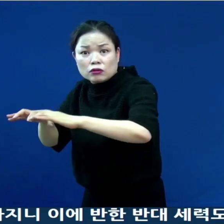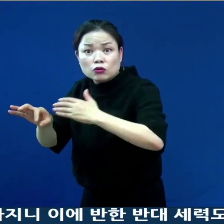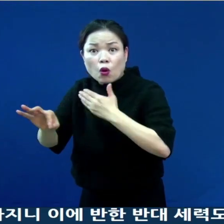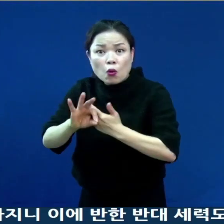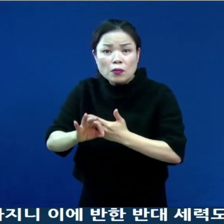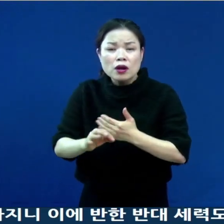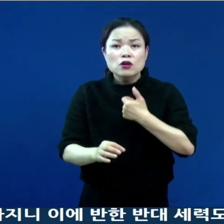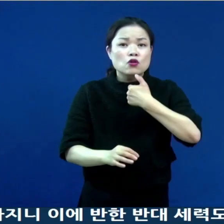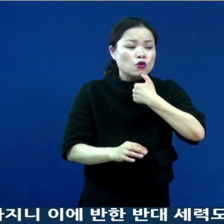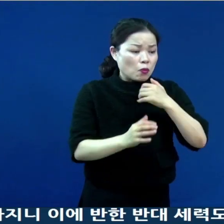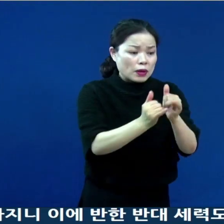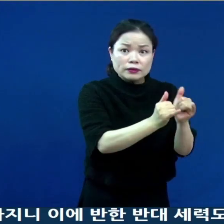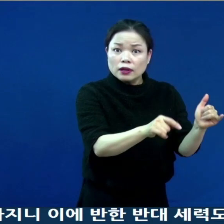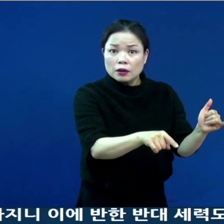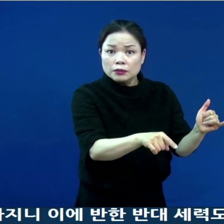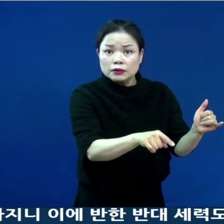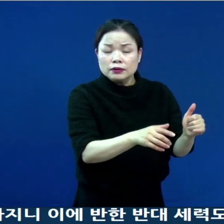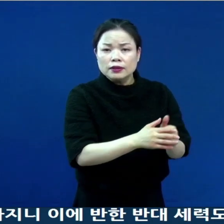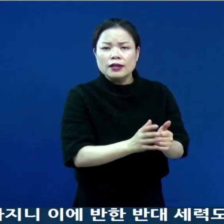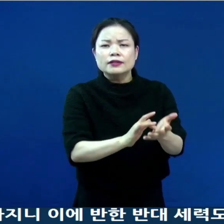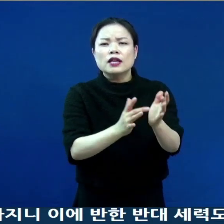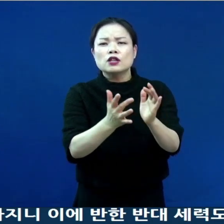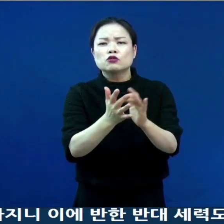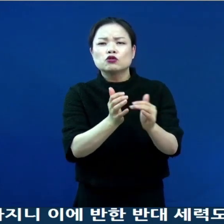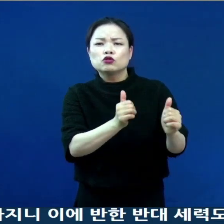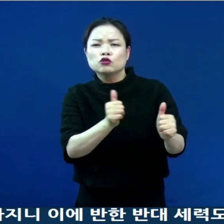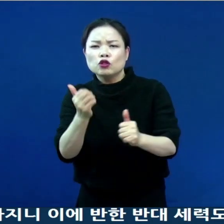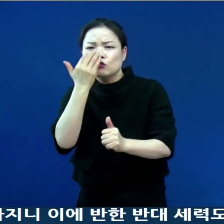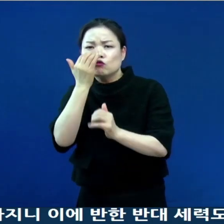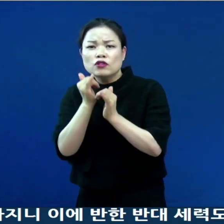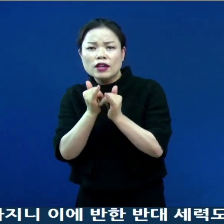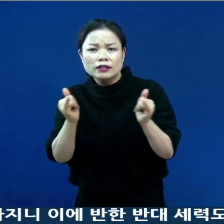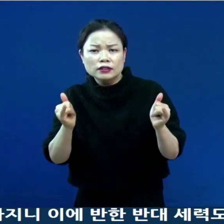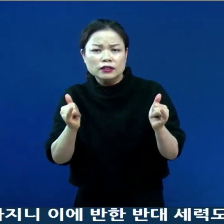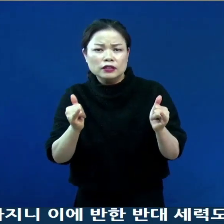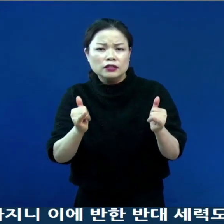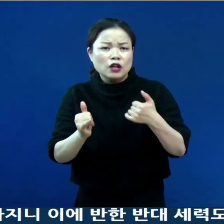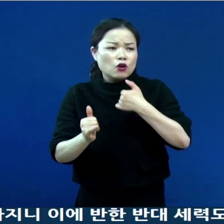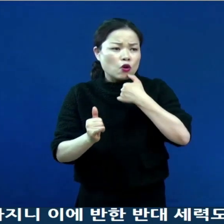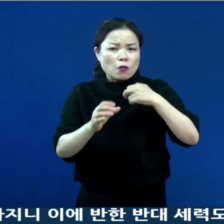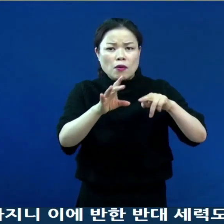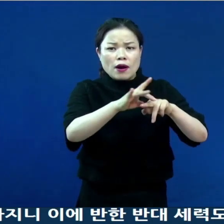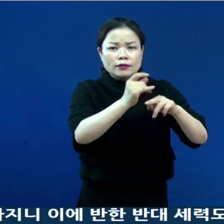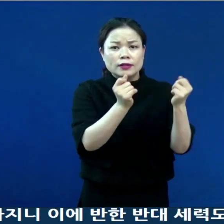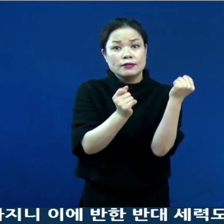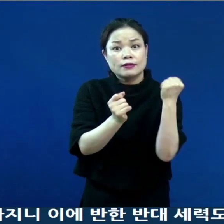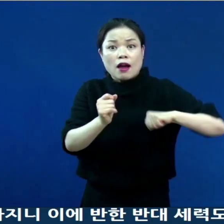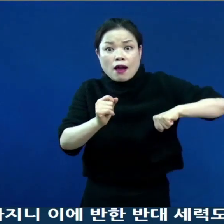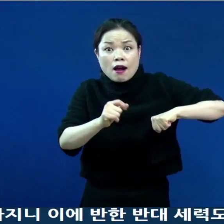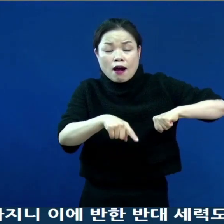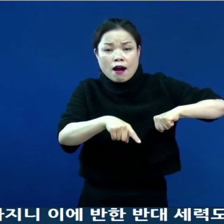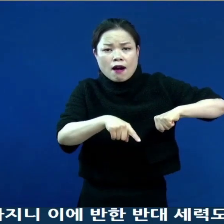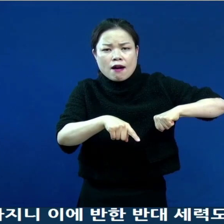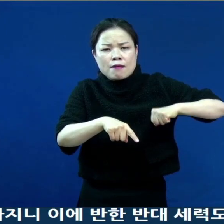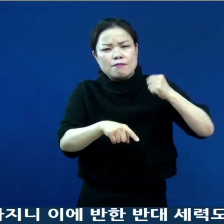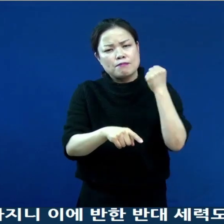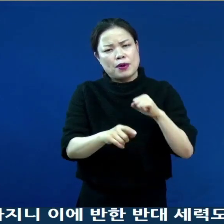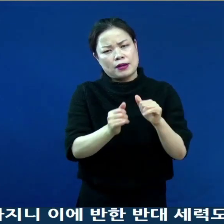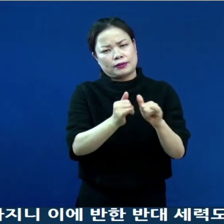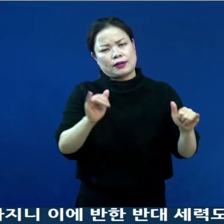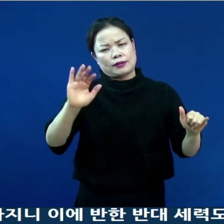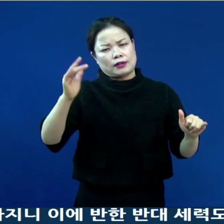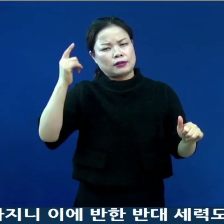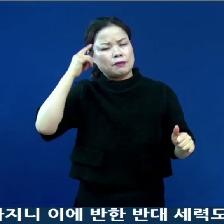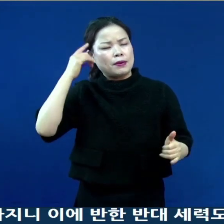된다면 로마 사람들은 예수를 따르는 유대인들이 로마 황제를 거역하는 반역자들이 될